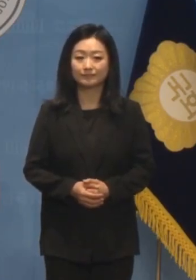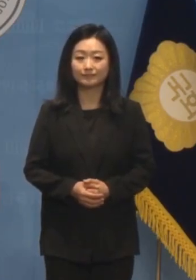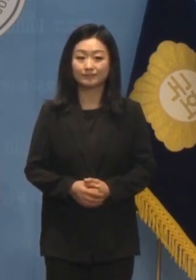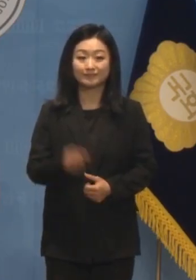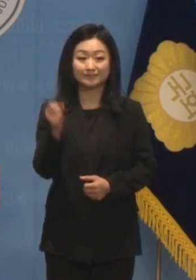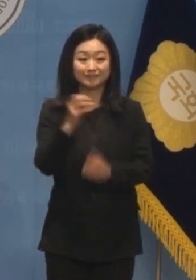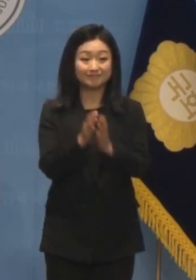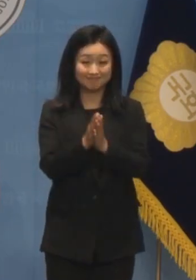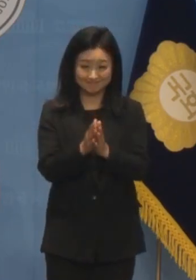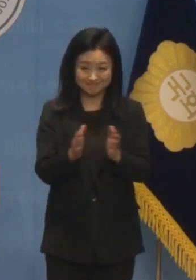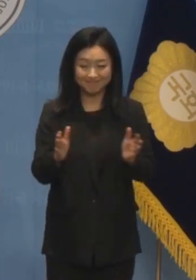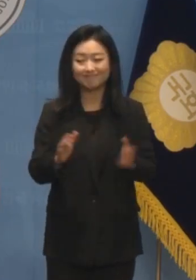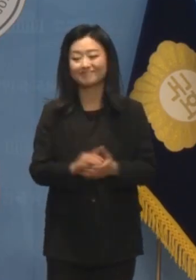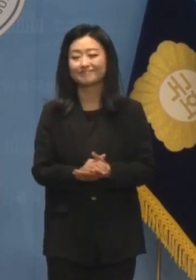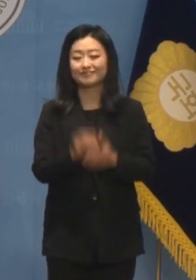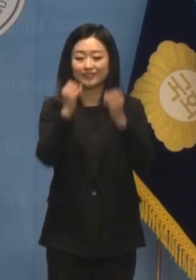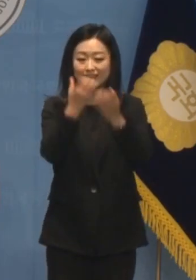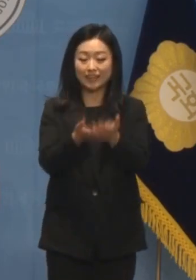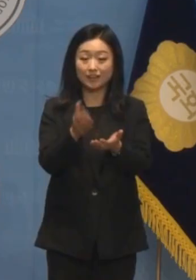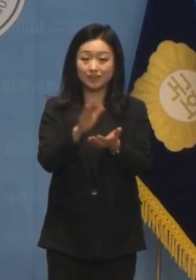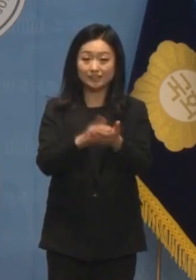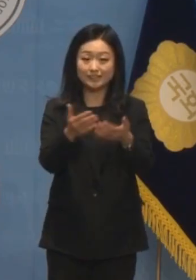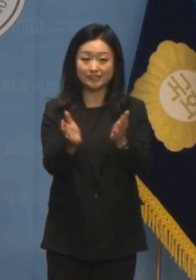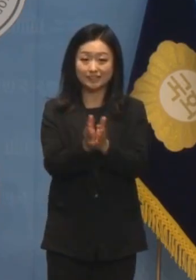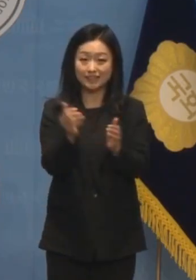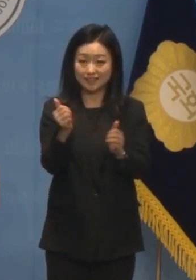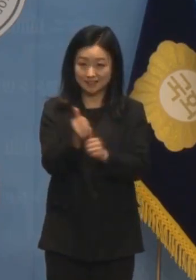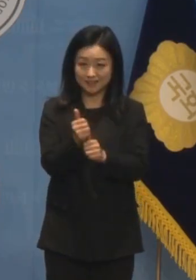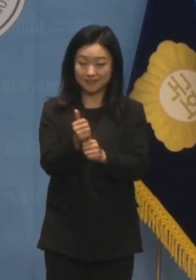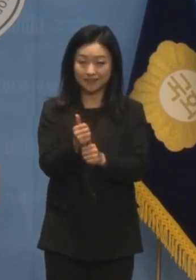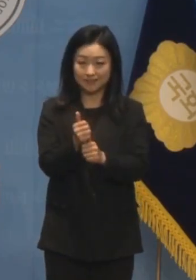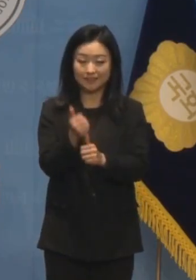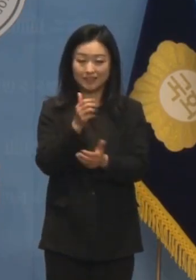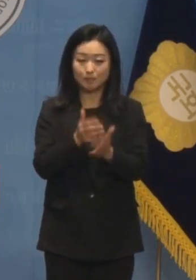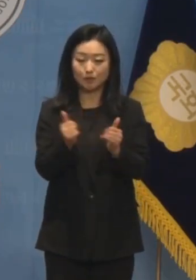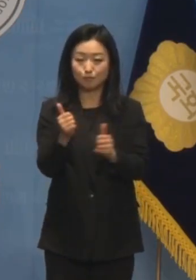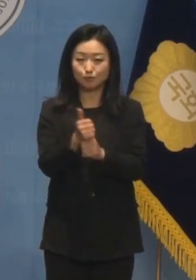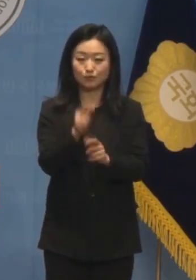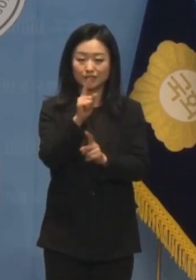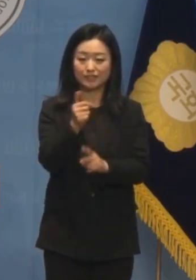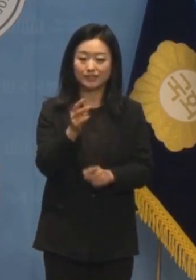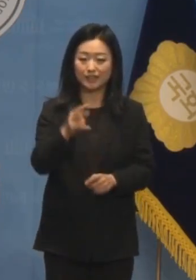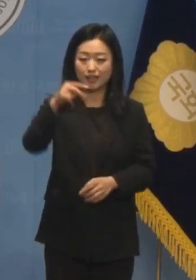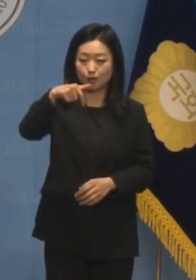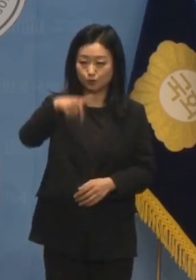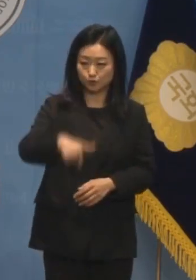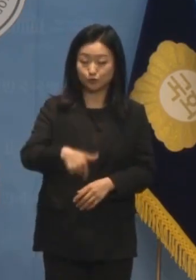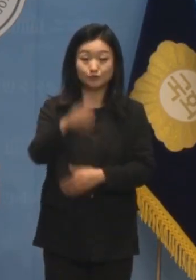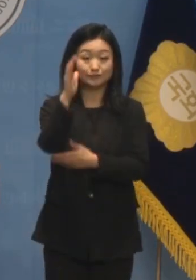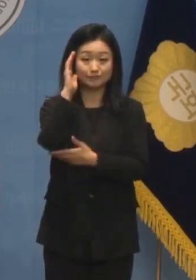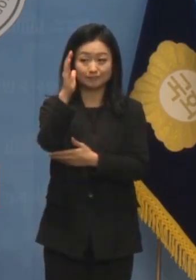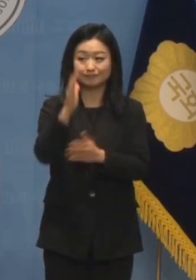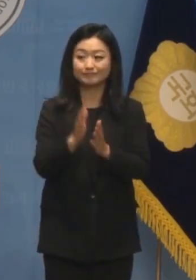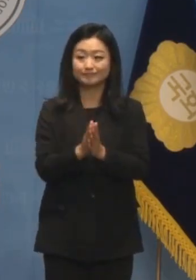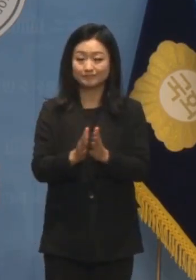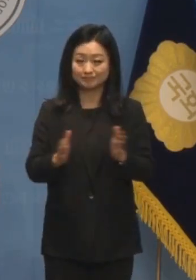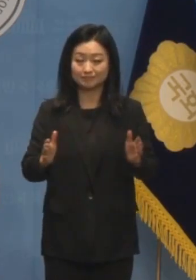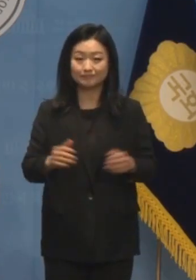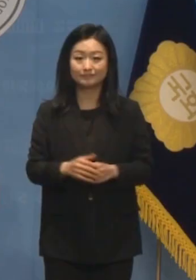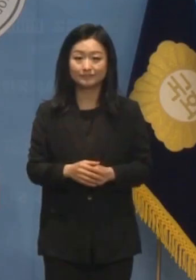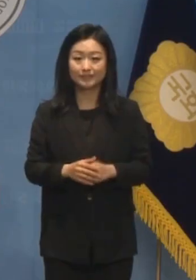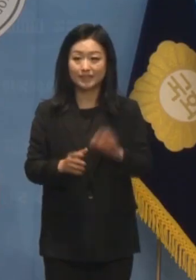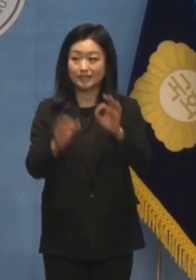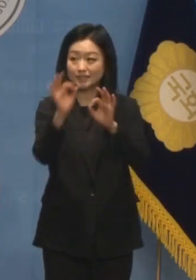다시 시작하겠습니다. 개혁신당 부대변인 이혜숙입니다. 오늘의 브리핑은